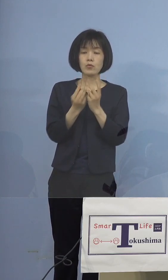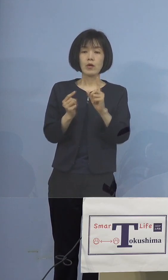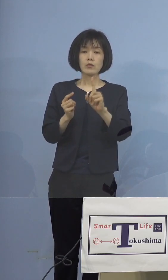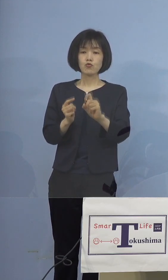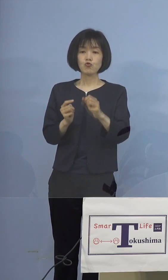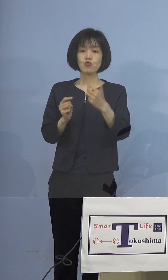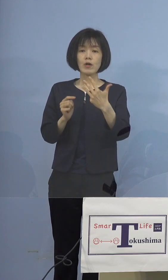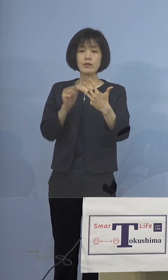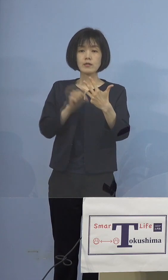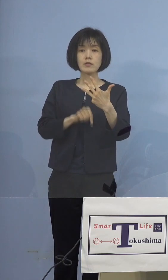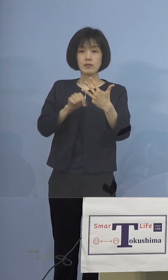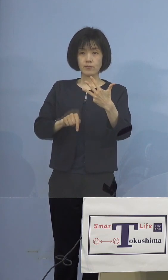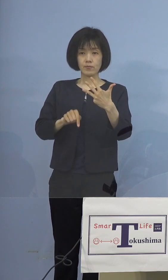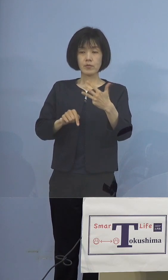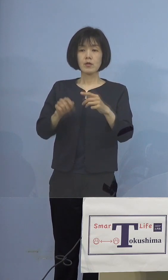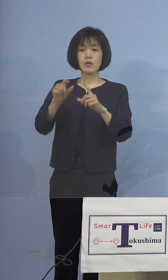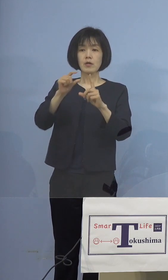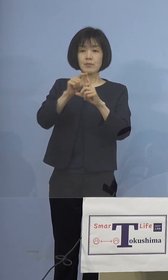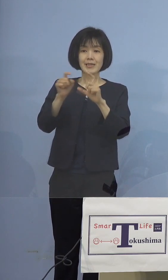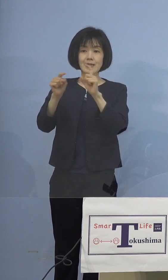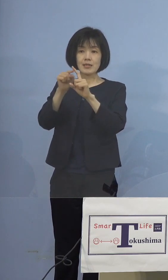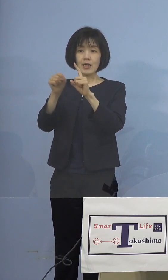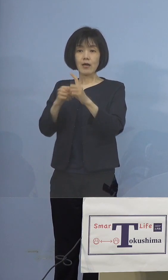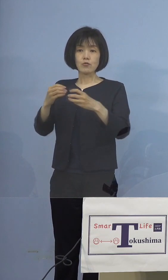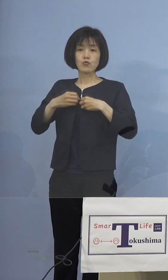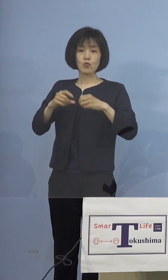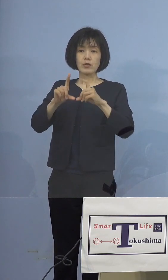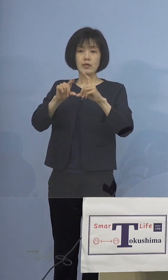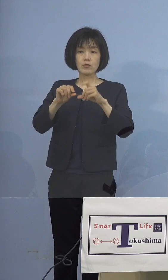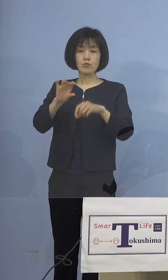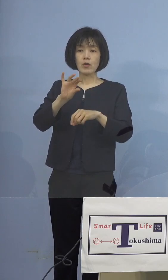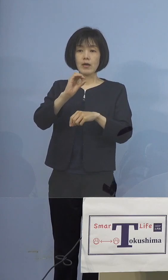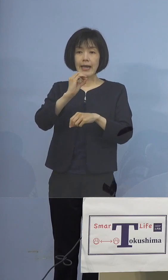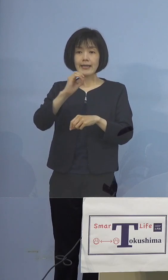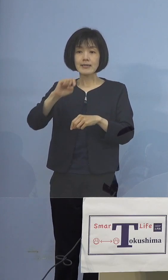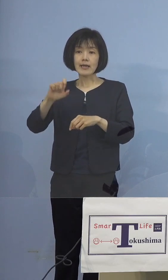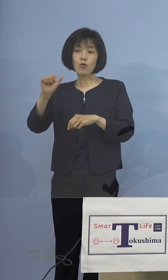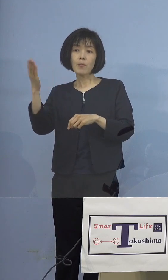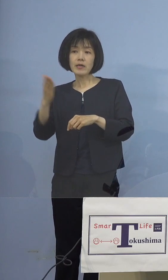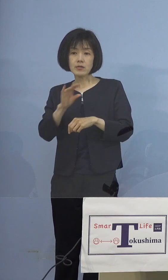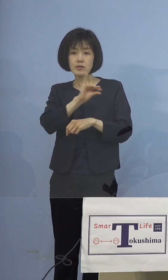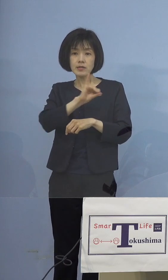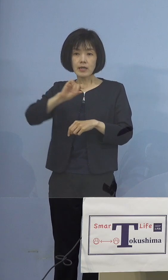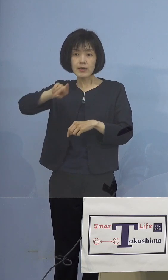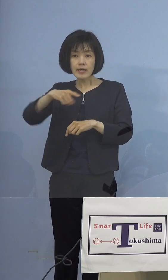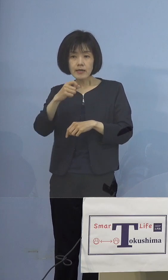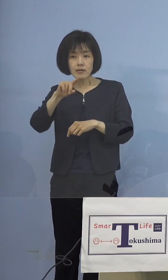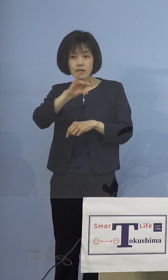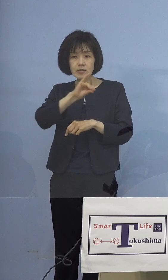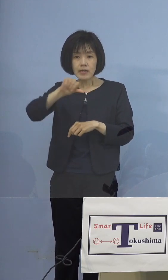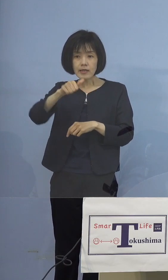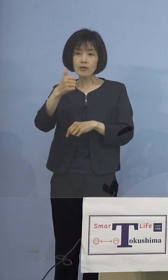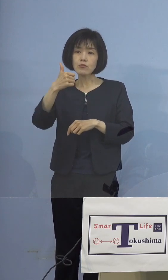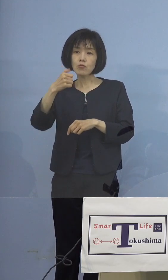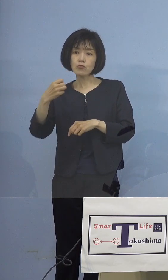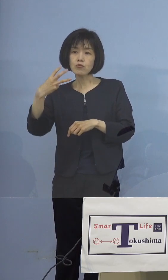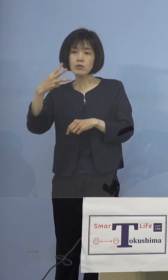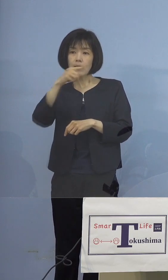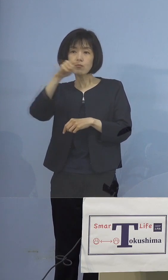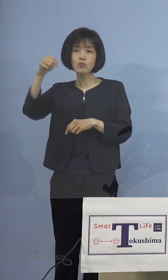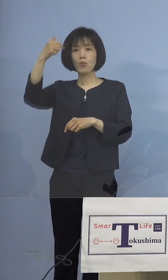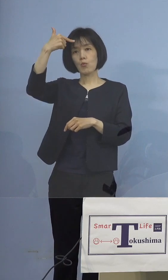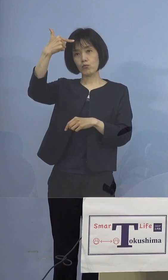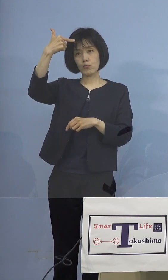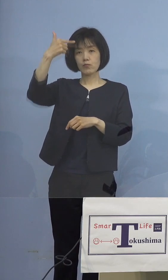18人、 PCR 陽性率は 0.5%、 1153分の6となっております。